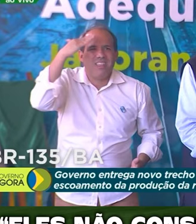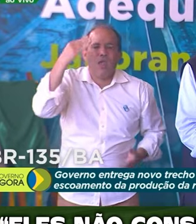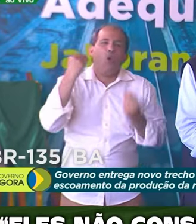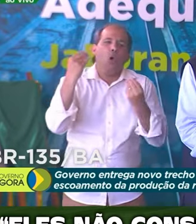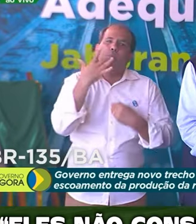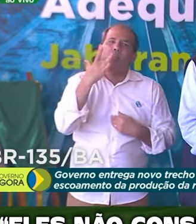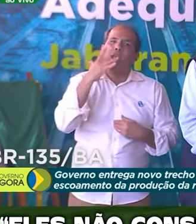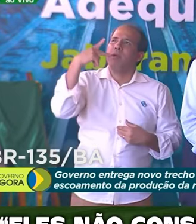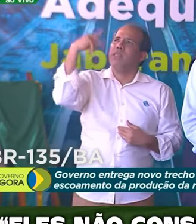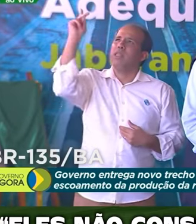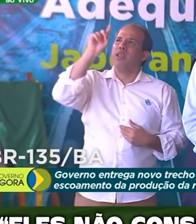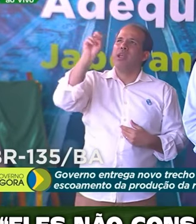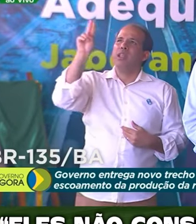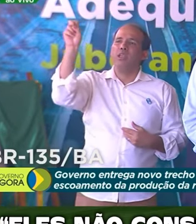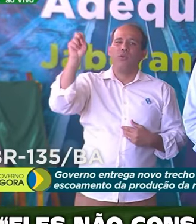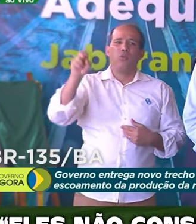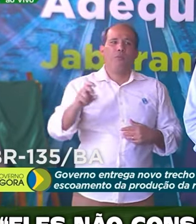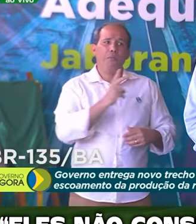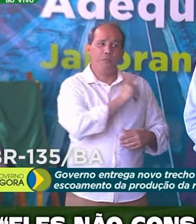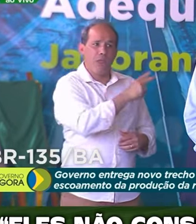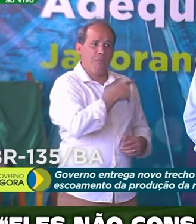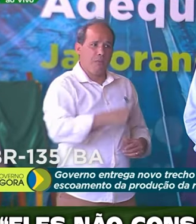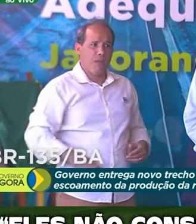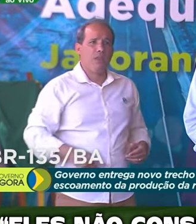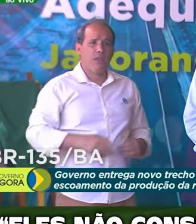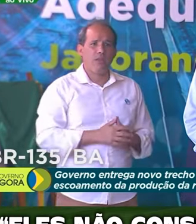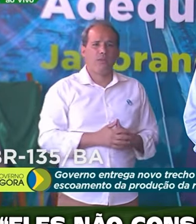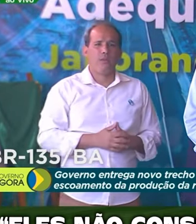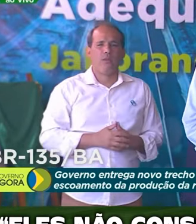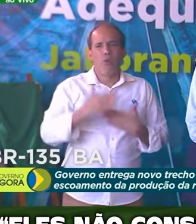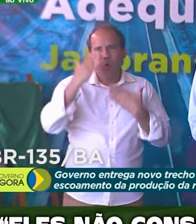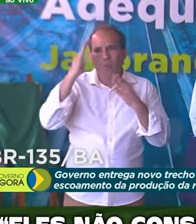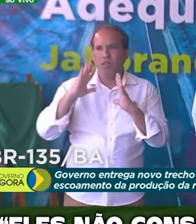Deus do presidente Bolsonaro. Muito obrigado a todos e fiquem com Deus.